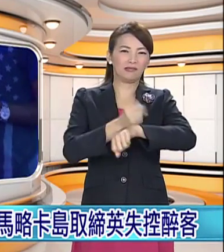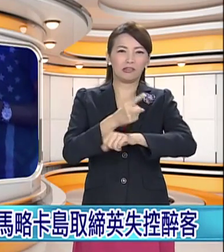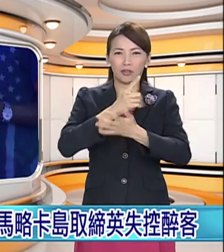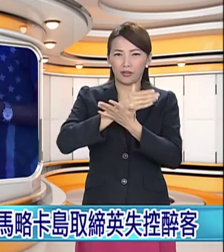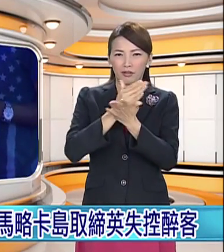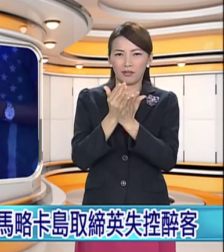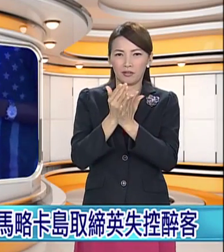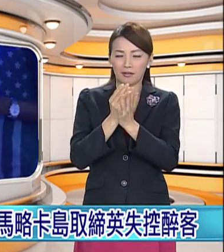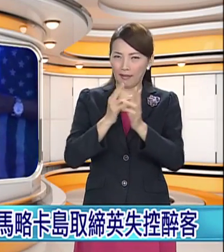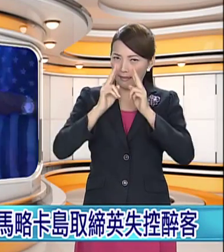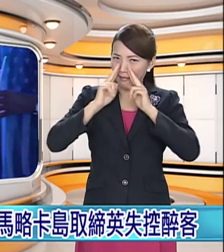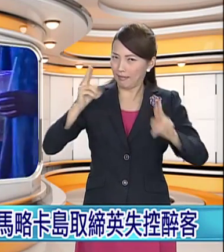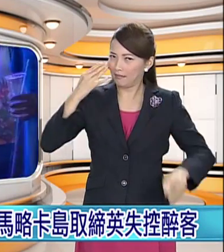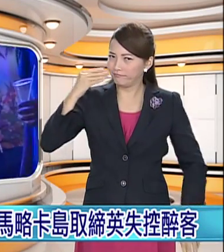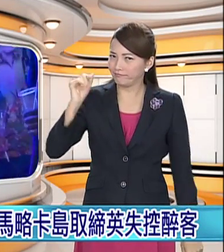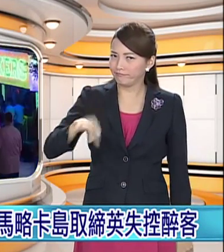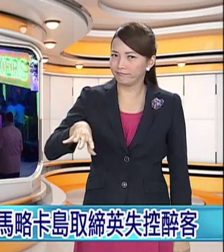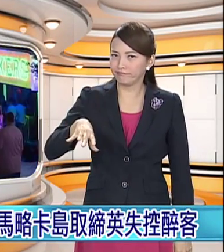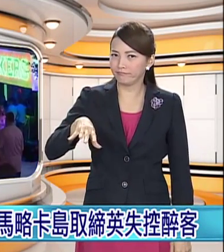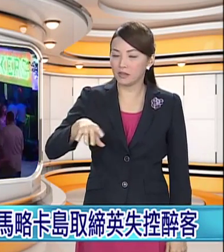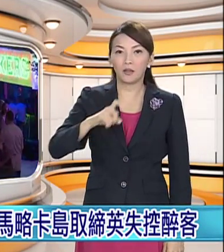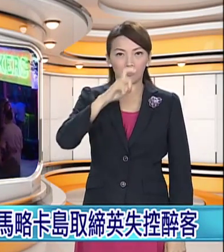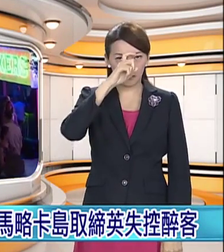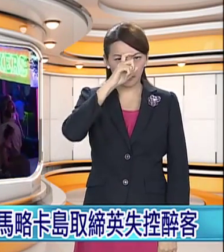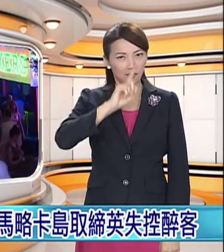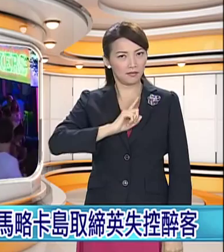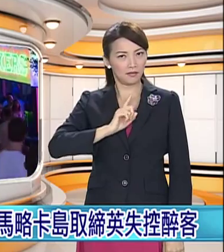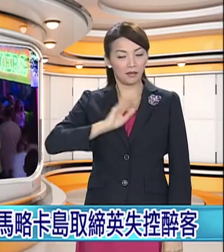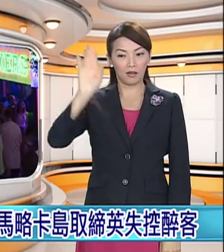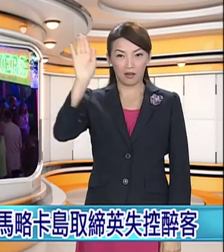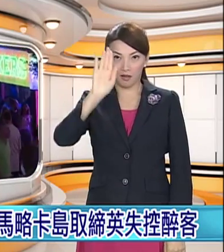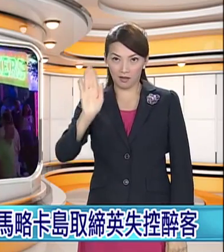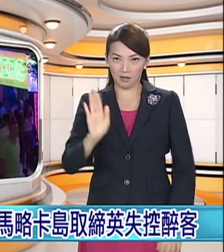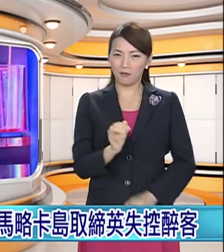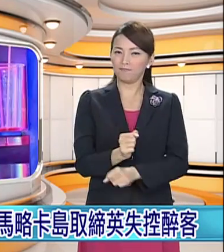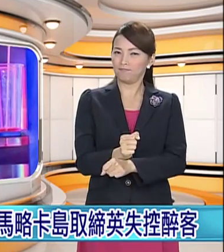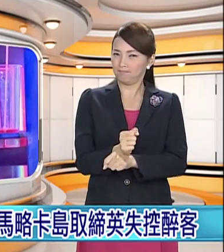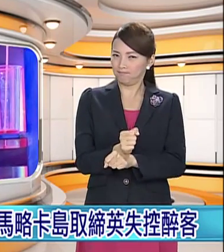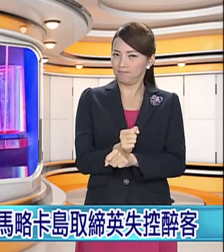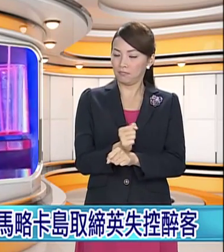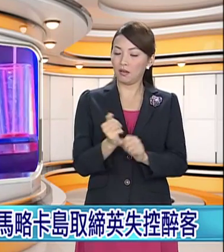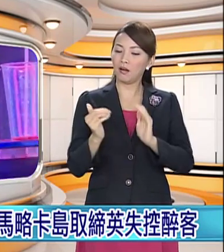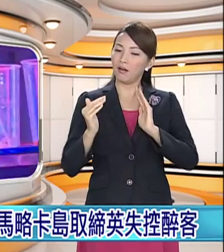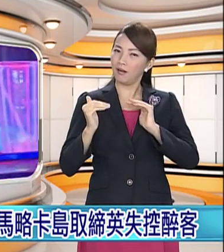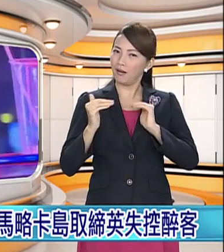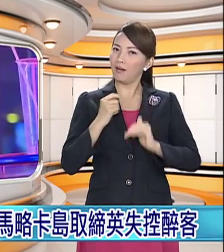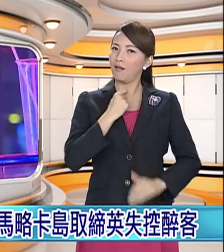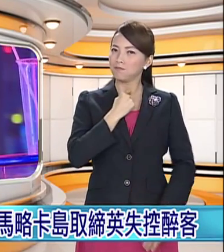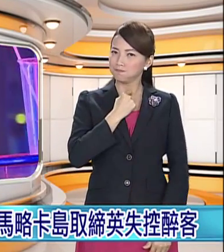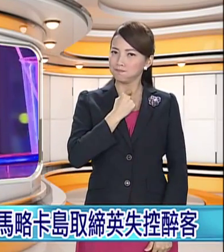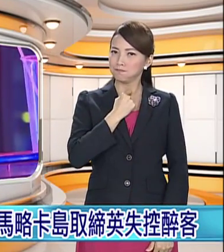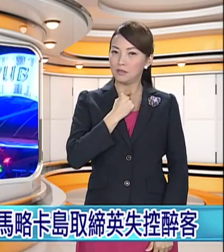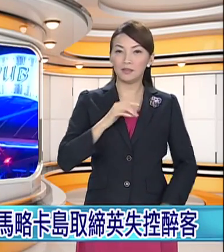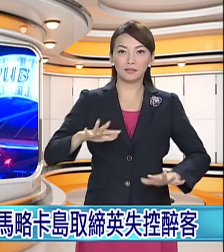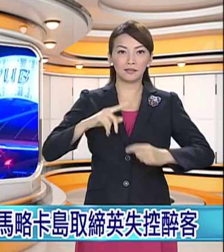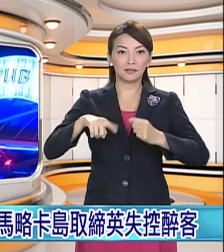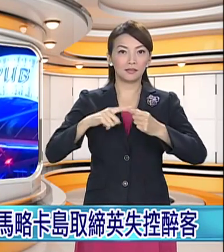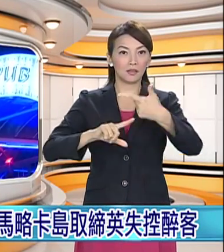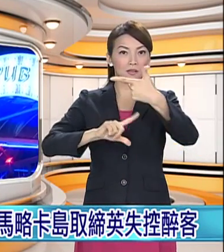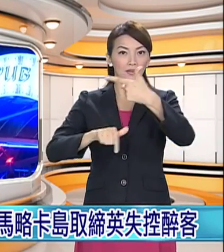守规矩的英国游客，从今年的6月开始，英国当局就派出